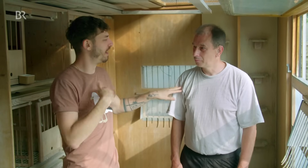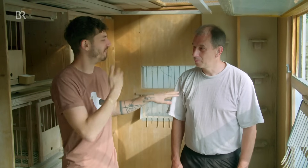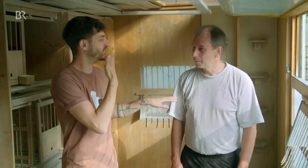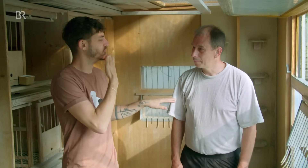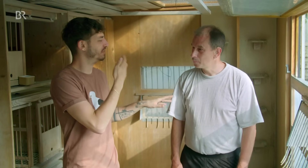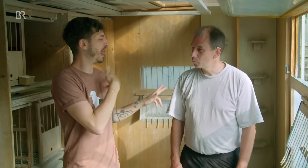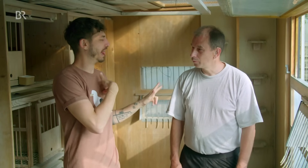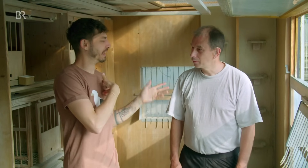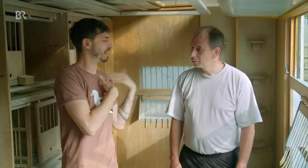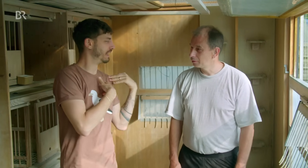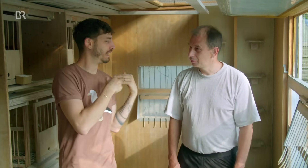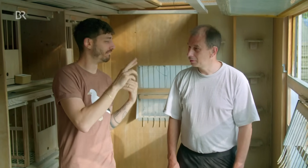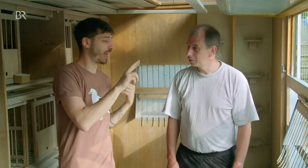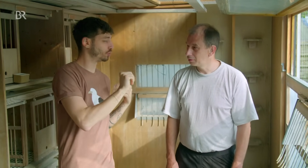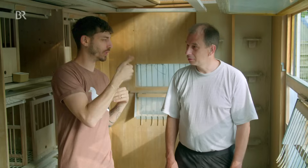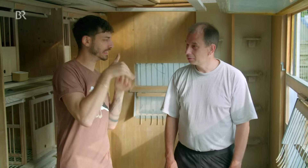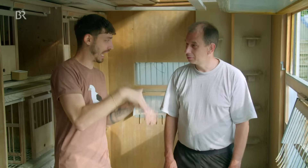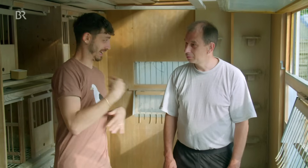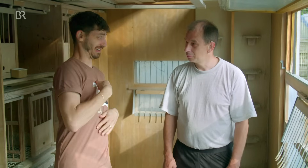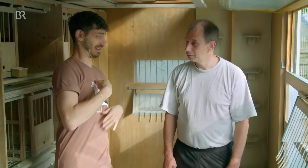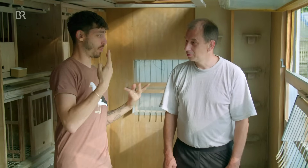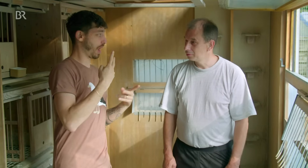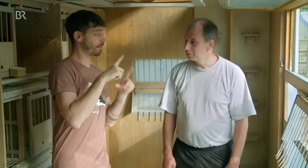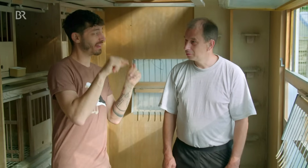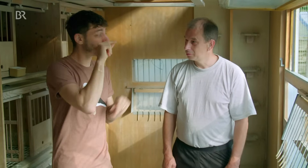Sei mal ehrlich, wer war zuerst hier? Ich oder die Brieftaube?